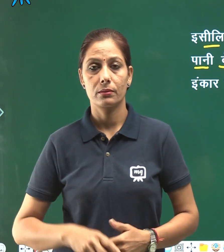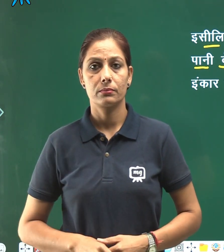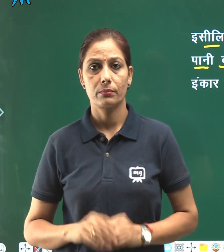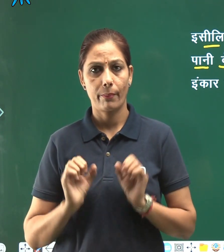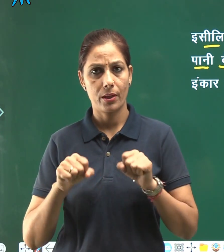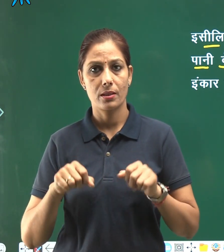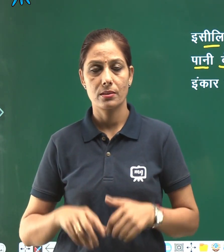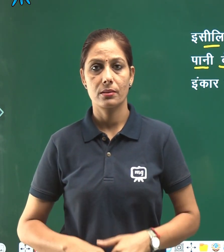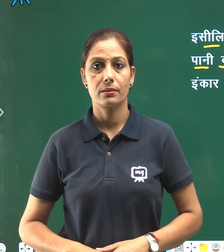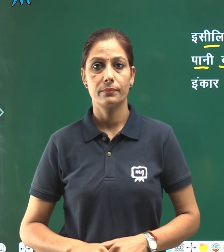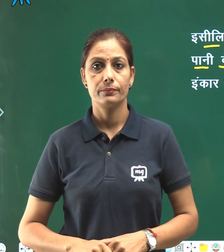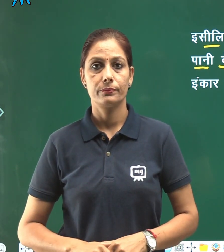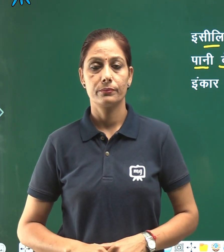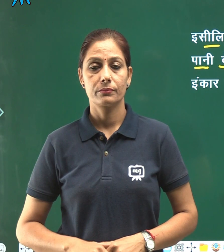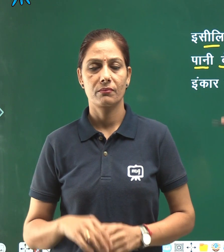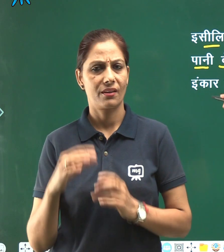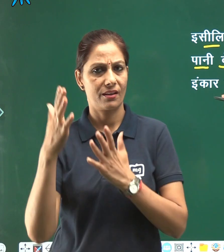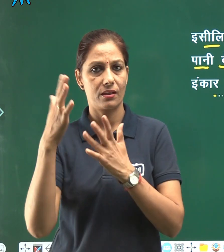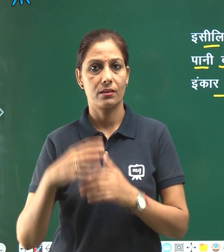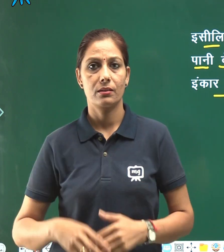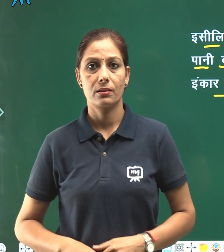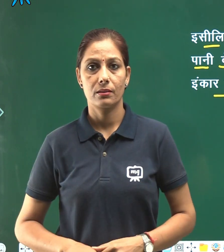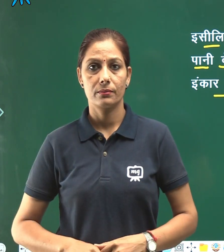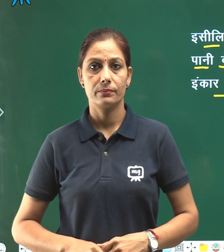मानने से इनकार कर देता है।